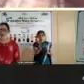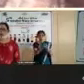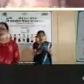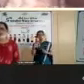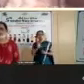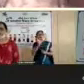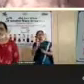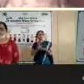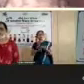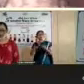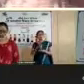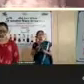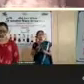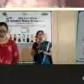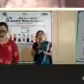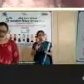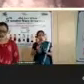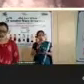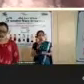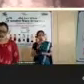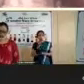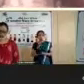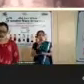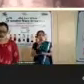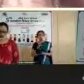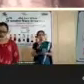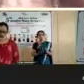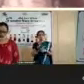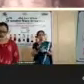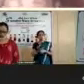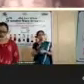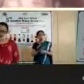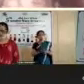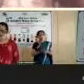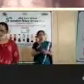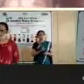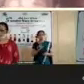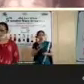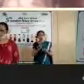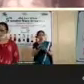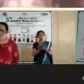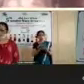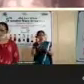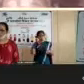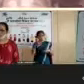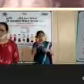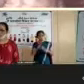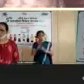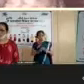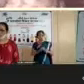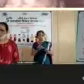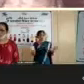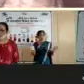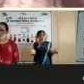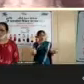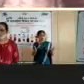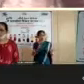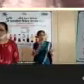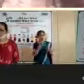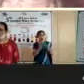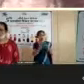राज्य मंत्री जी का अपने बिजी शेड्यूल में से इस प्रोग्राम के लिए समय देने के लिए, प्रोत्साहित करने के लिए धन्यवाद करती हूँ। और